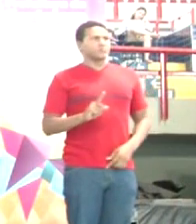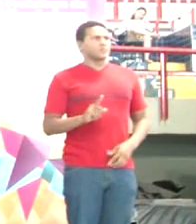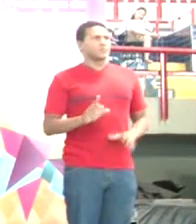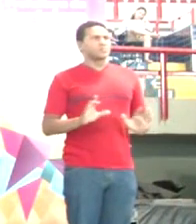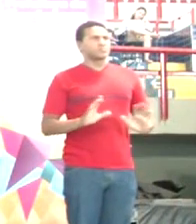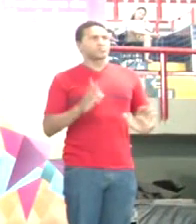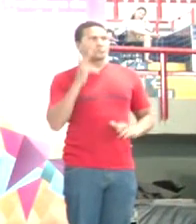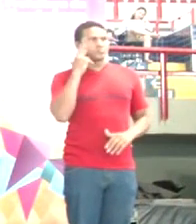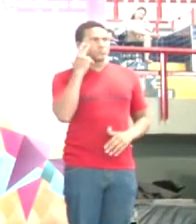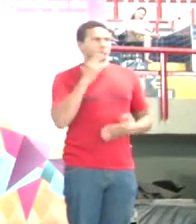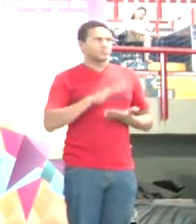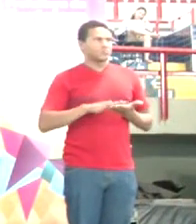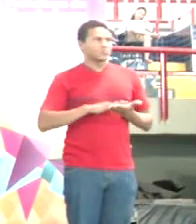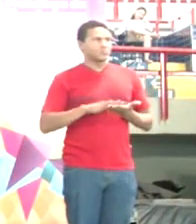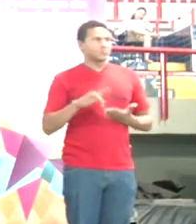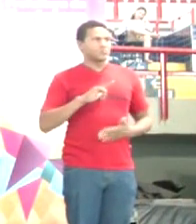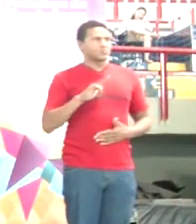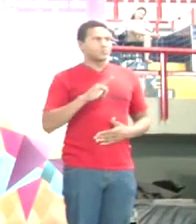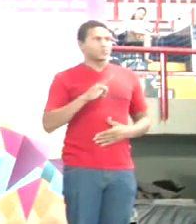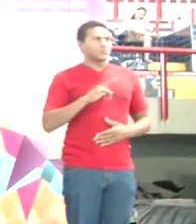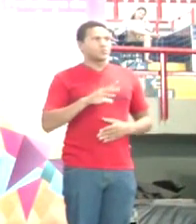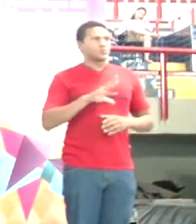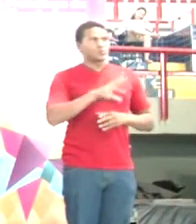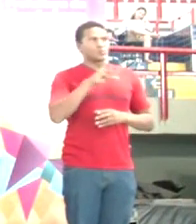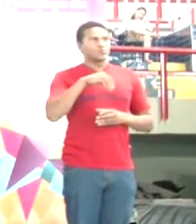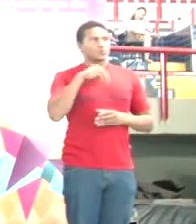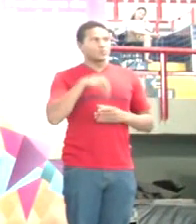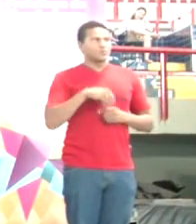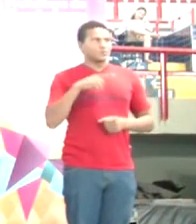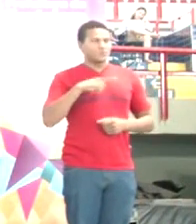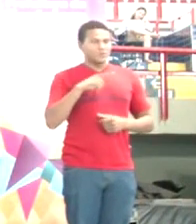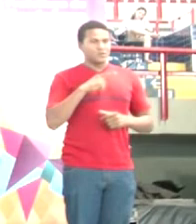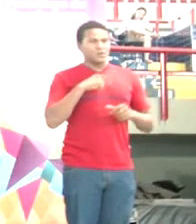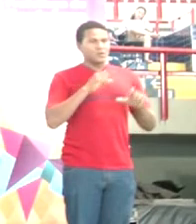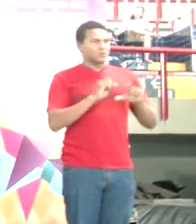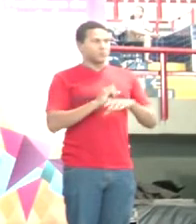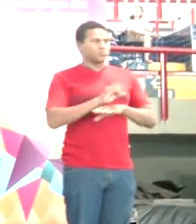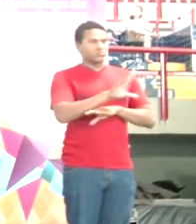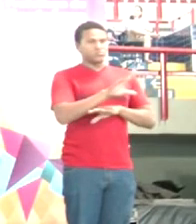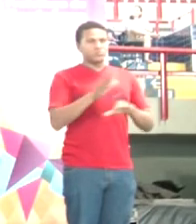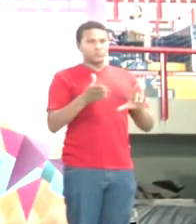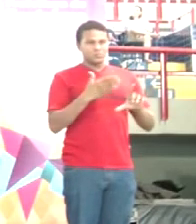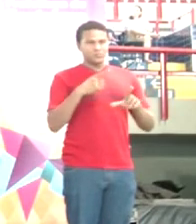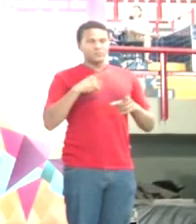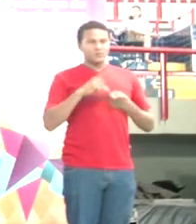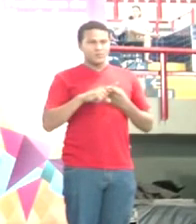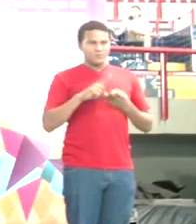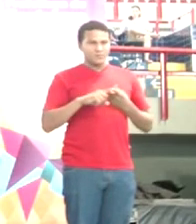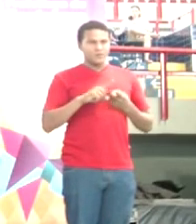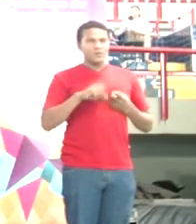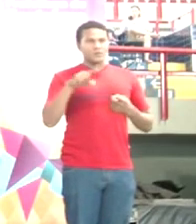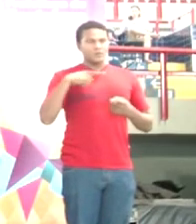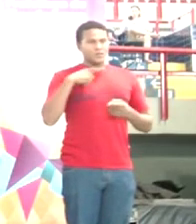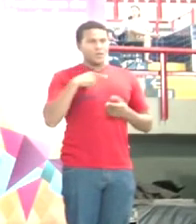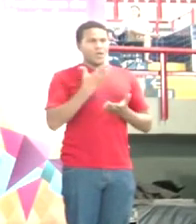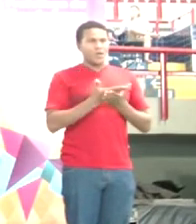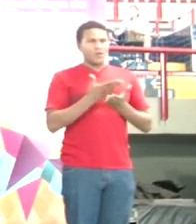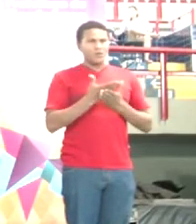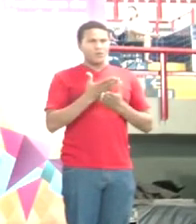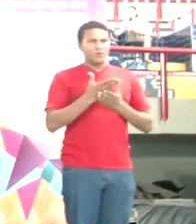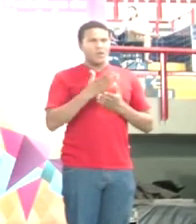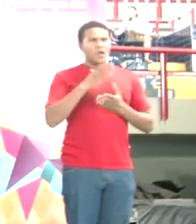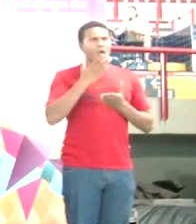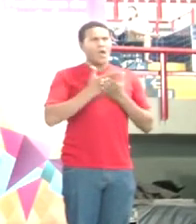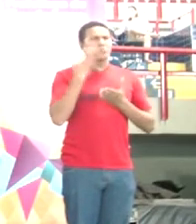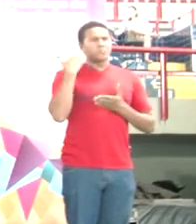das questões, mas vai dar tudo para vocês, tanto os slides como uma aula. A aula passada até demorou um pouco para a gente postar,